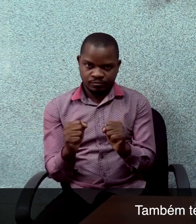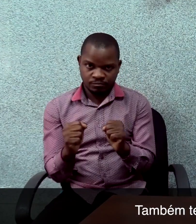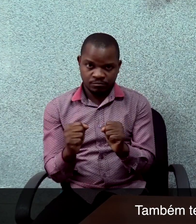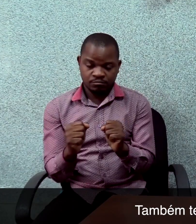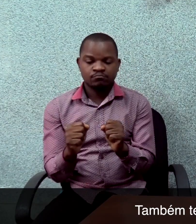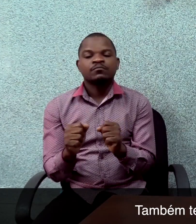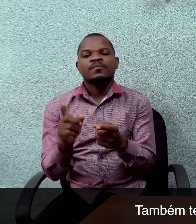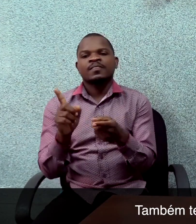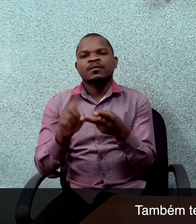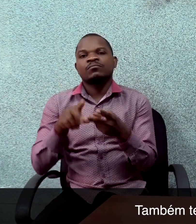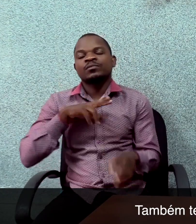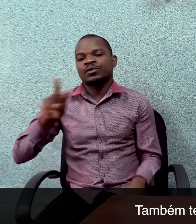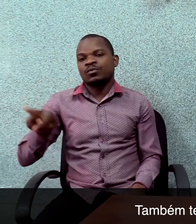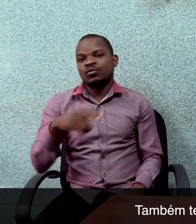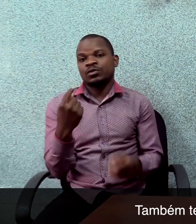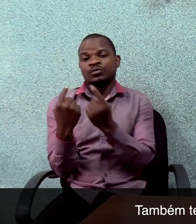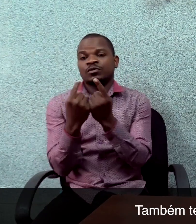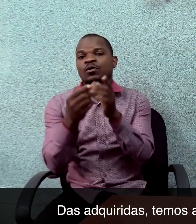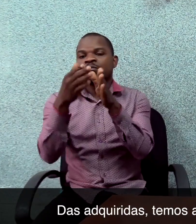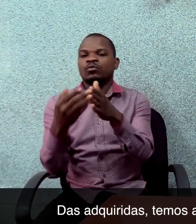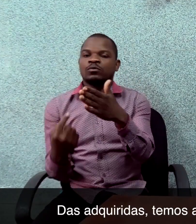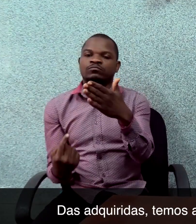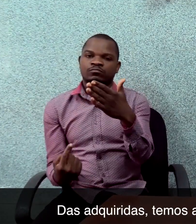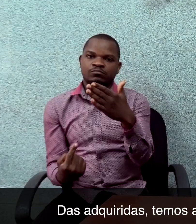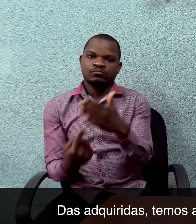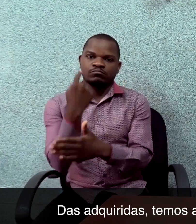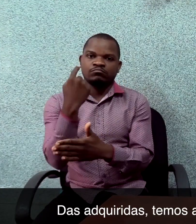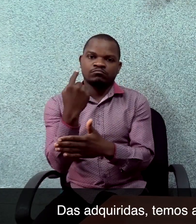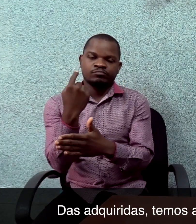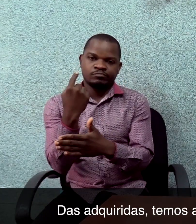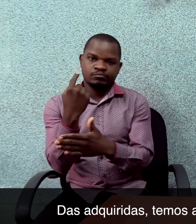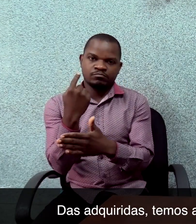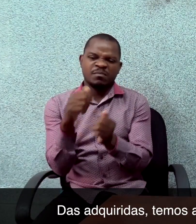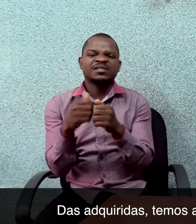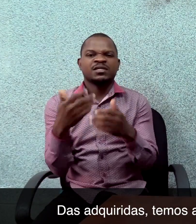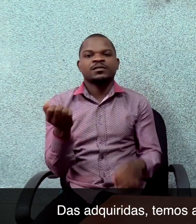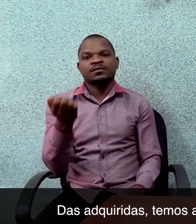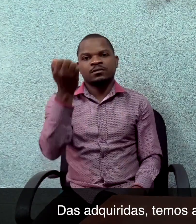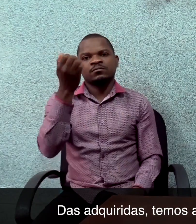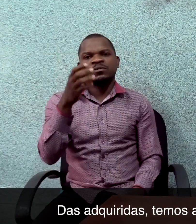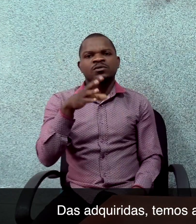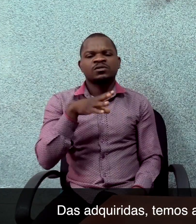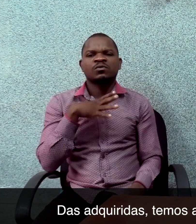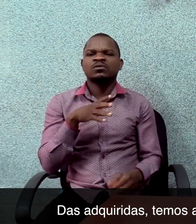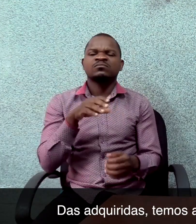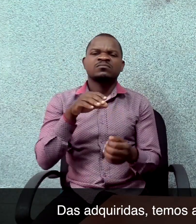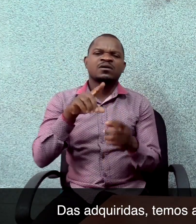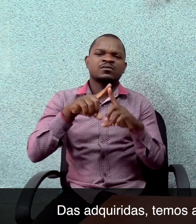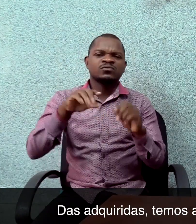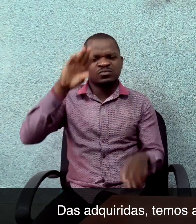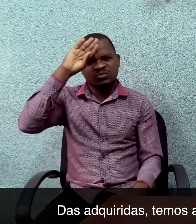Mas temos as adquiridas. Das adquiridas, temos desde as